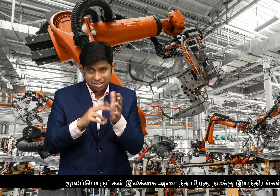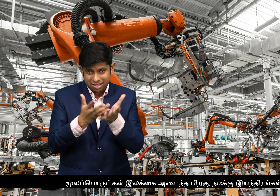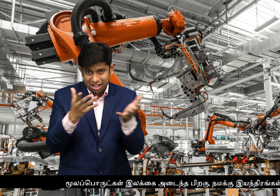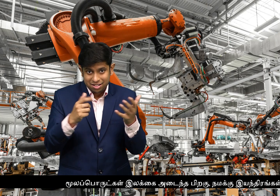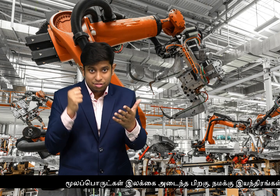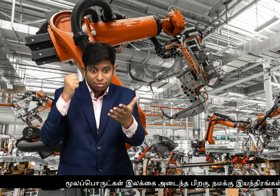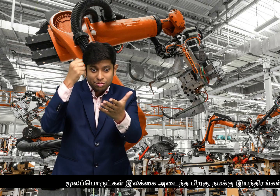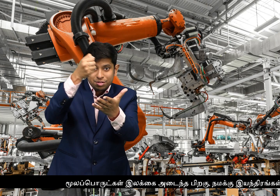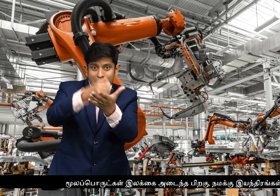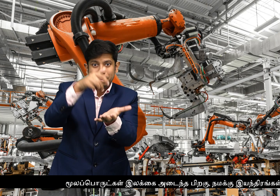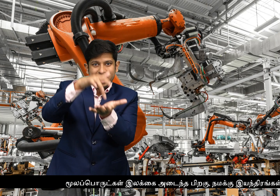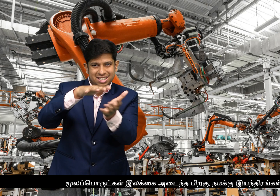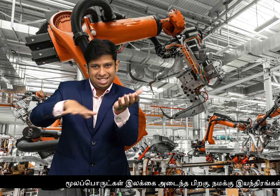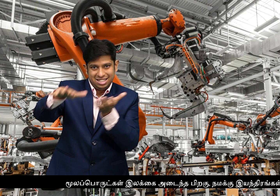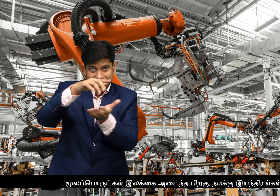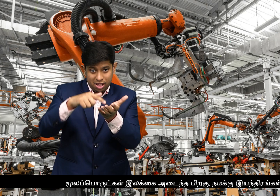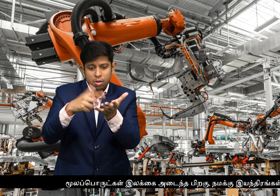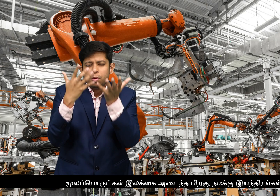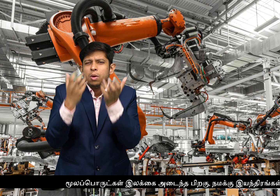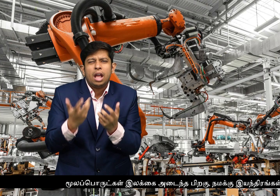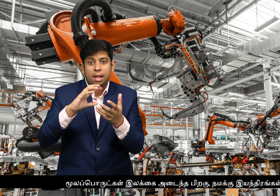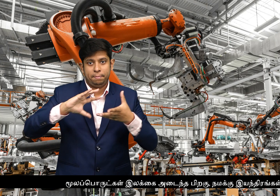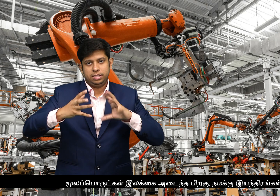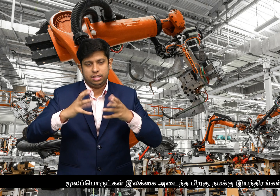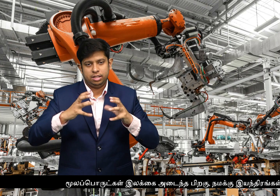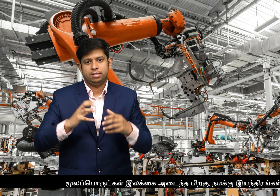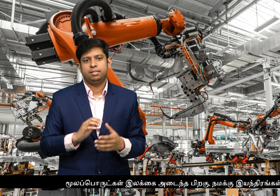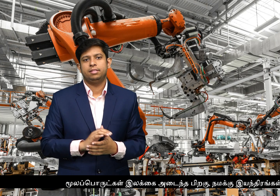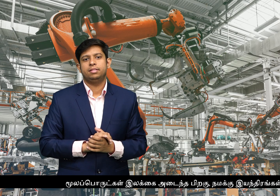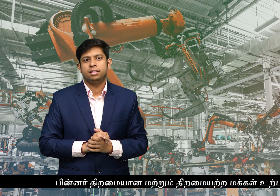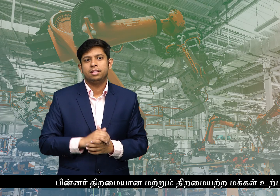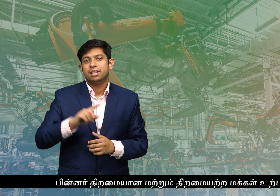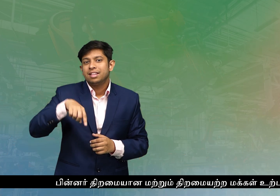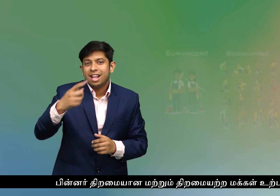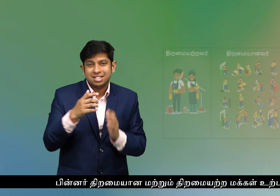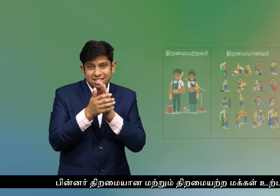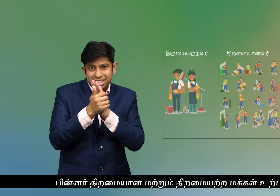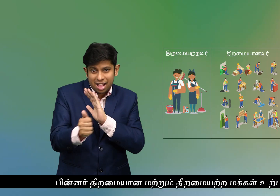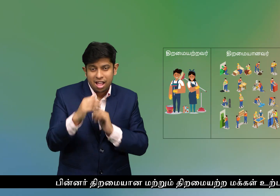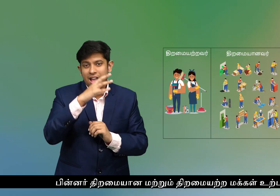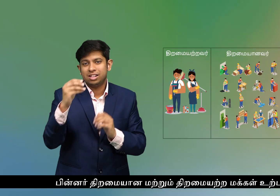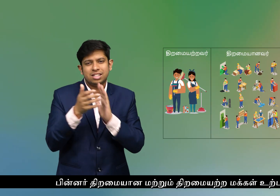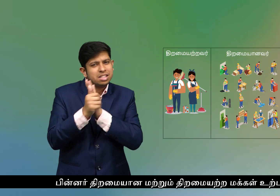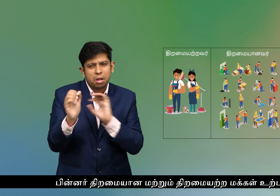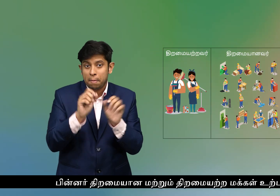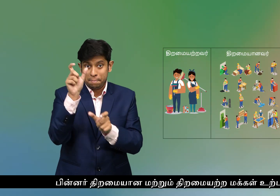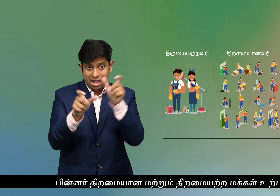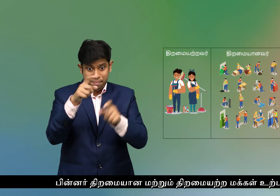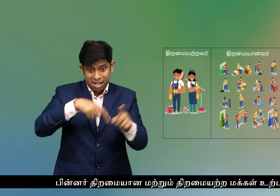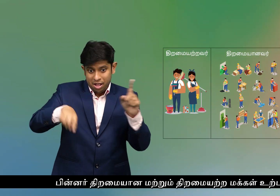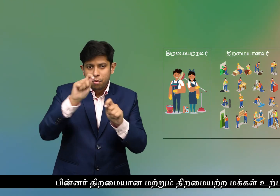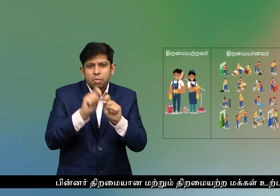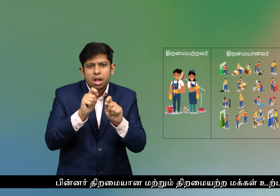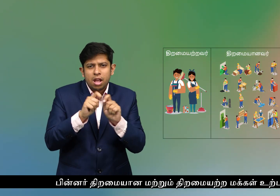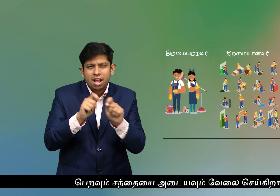மூலப்பொருட்கள் இலக்கை அடைந்த பிறகு நமக்கு இயந்திரங்கள் தேவை. பின்னர் திறமையான மற்றும் திறமையற்ற